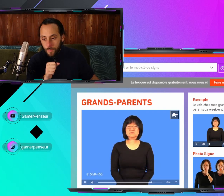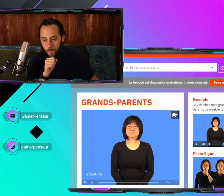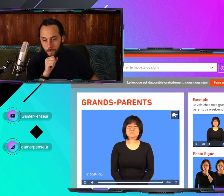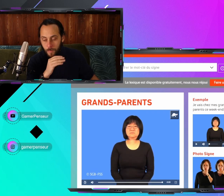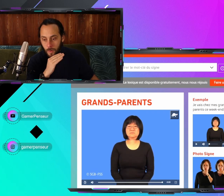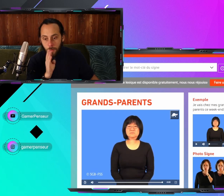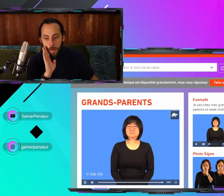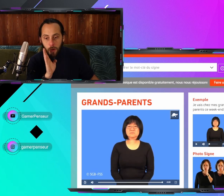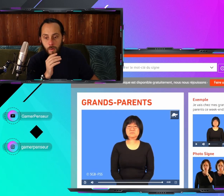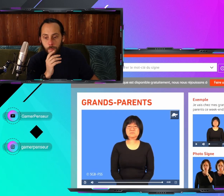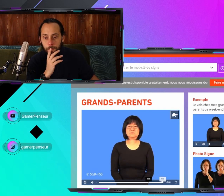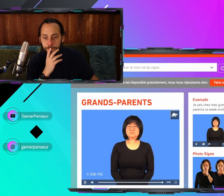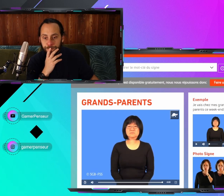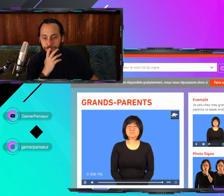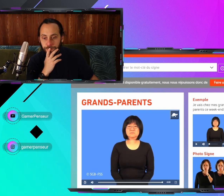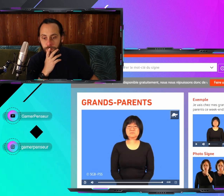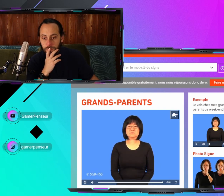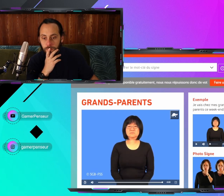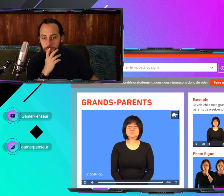Ok. Grands-parents.